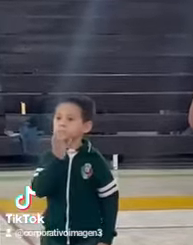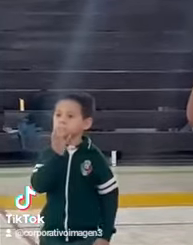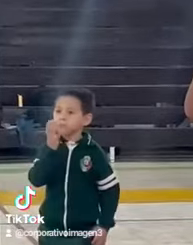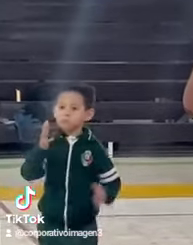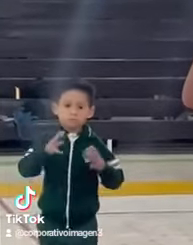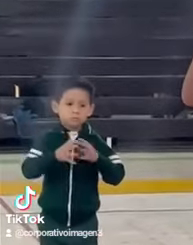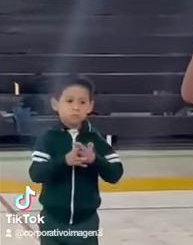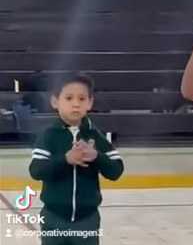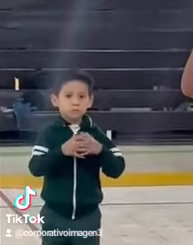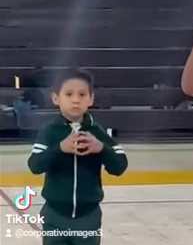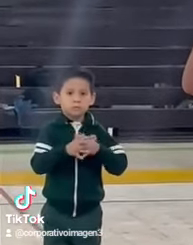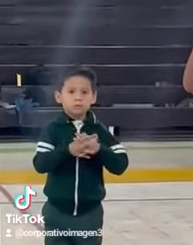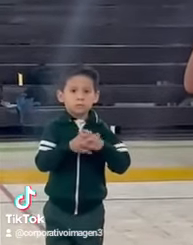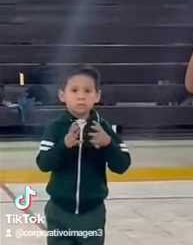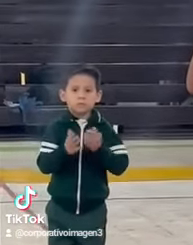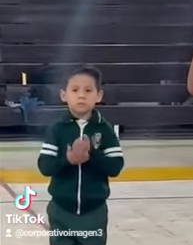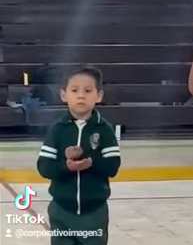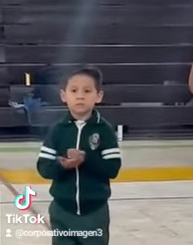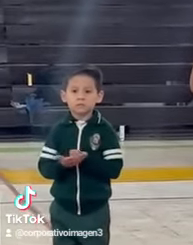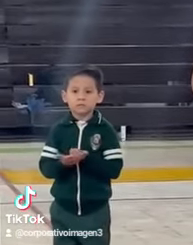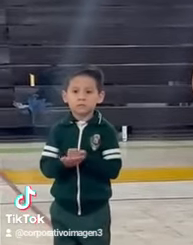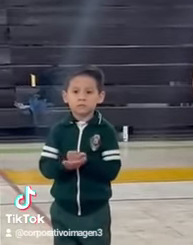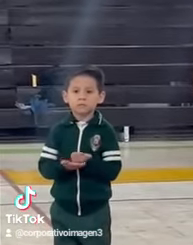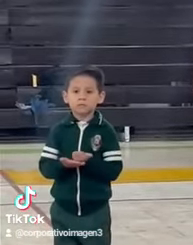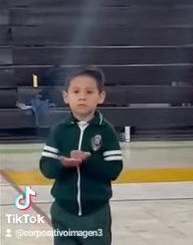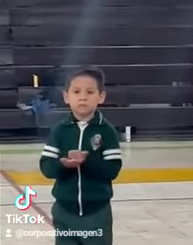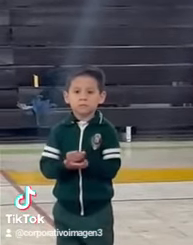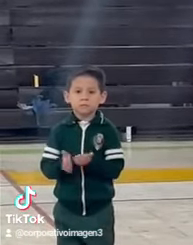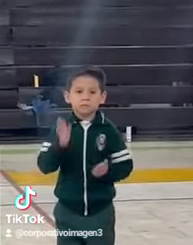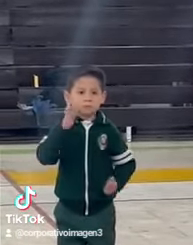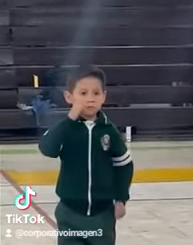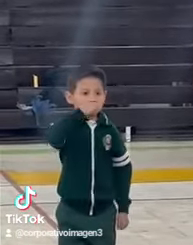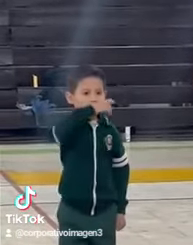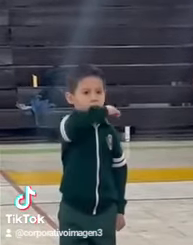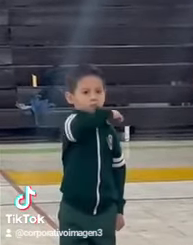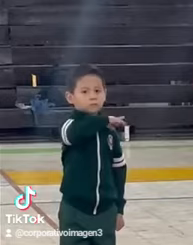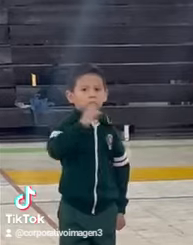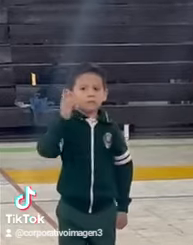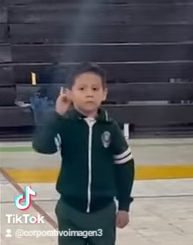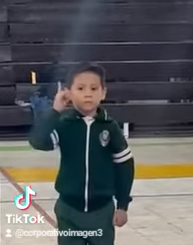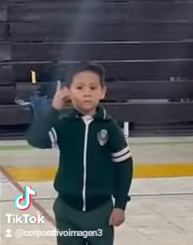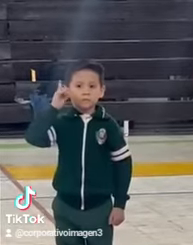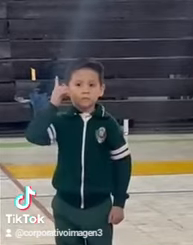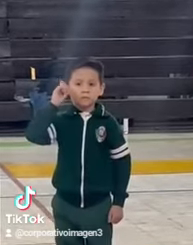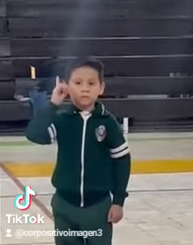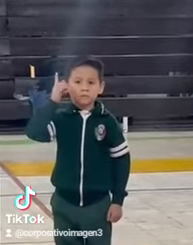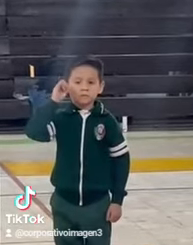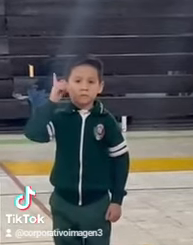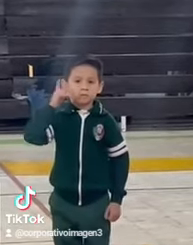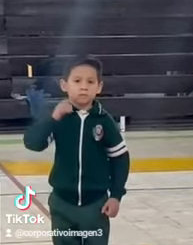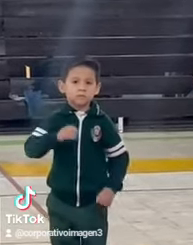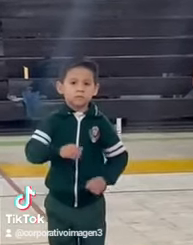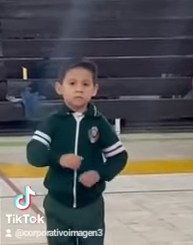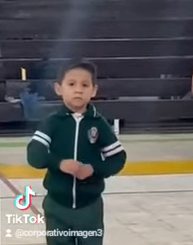En el pico de guerra, el acero ha prestado el pido